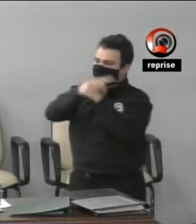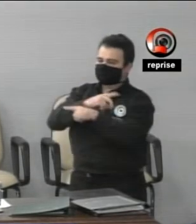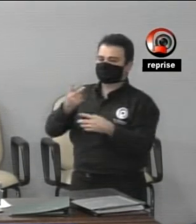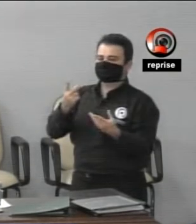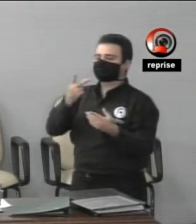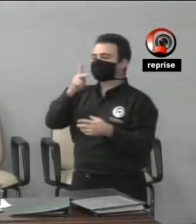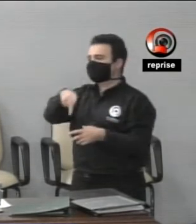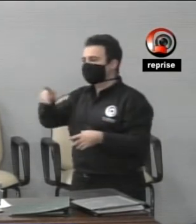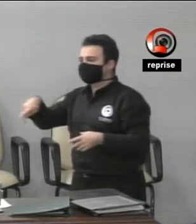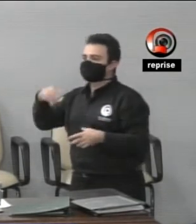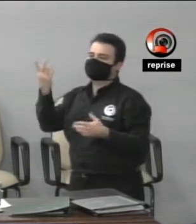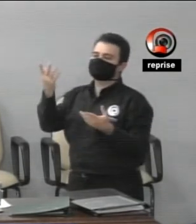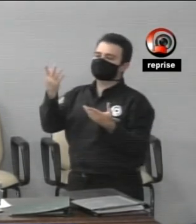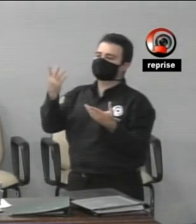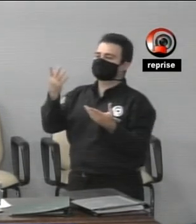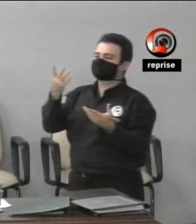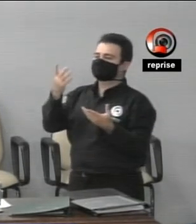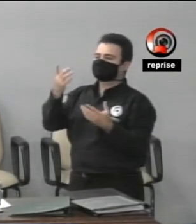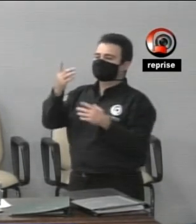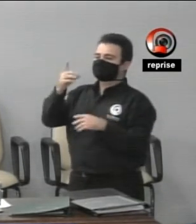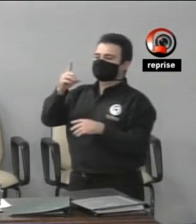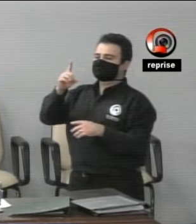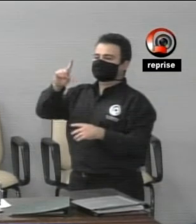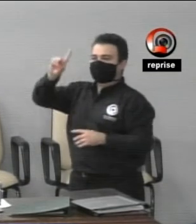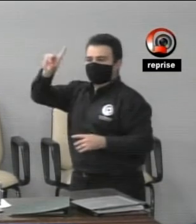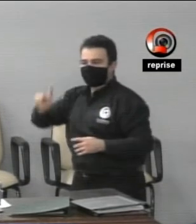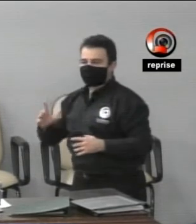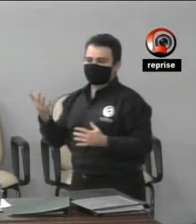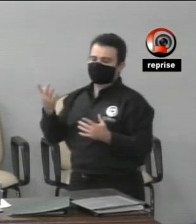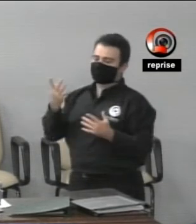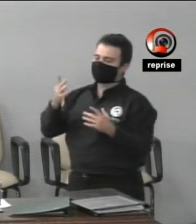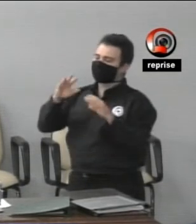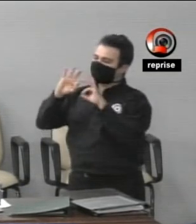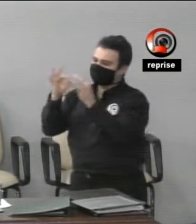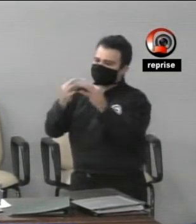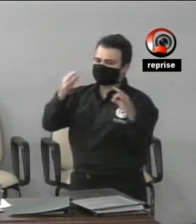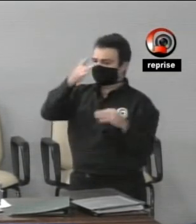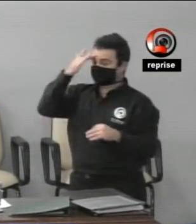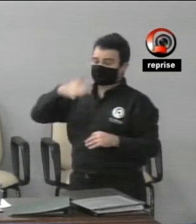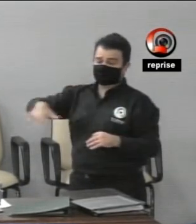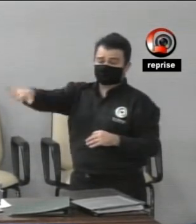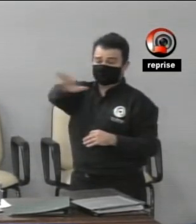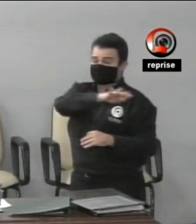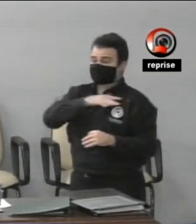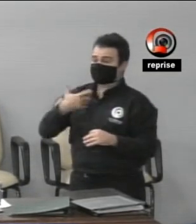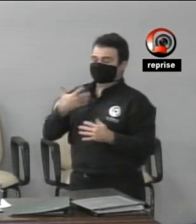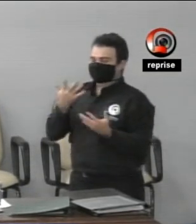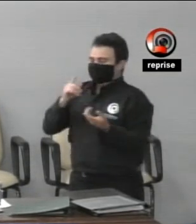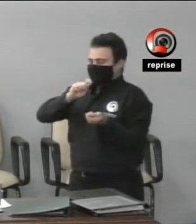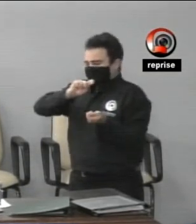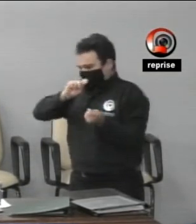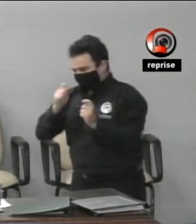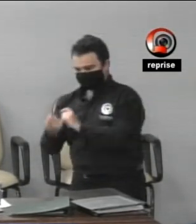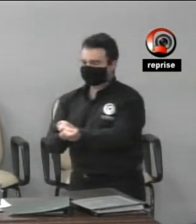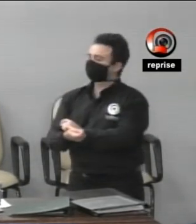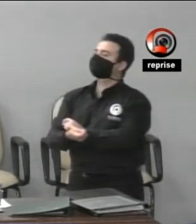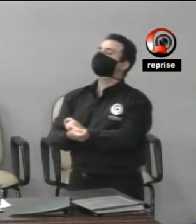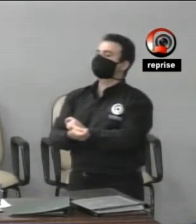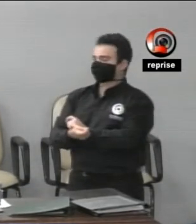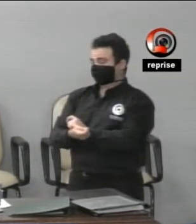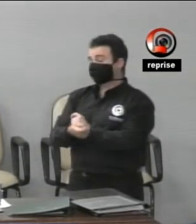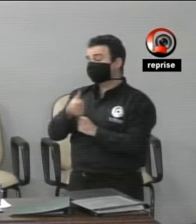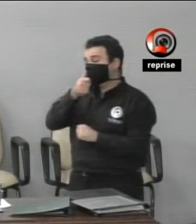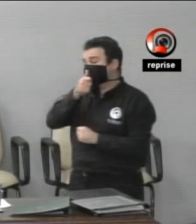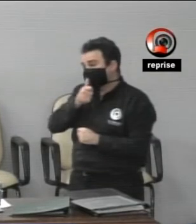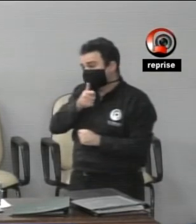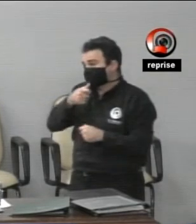os gestores, para todos, para as famílias, que tiveram que se adequar a uma nova situação, que muitos ainda